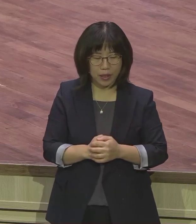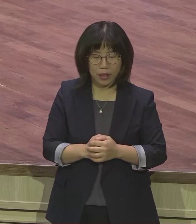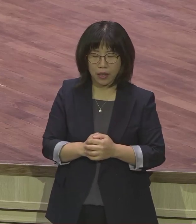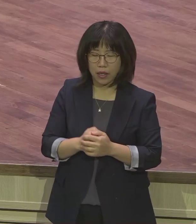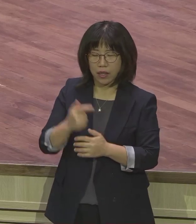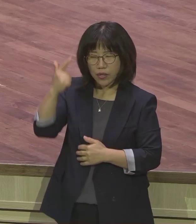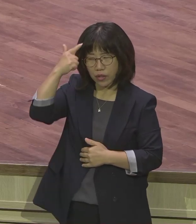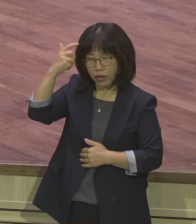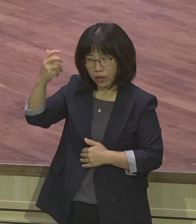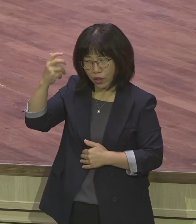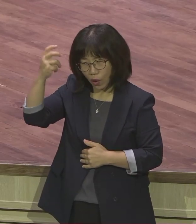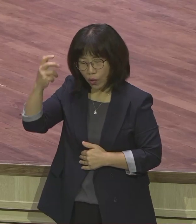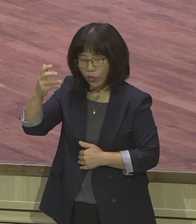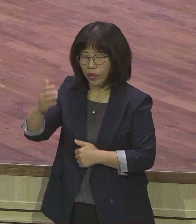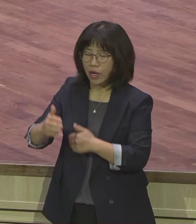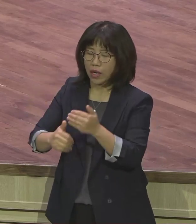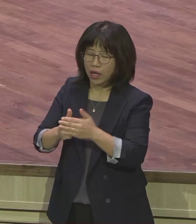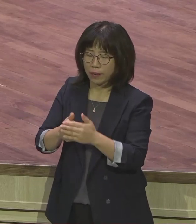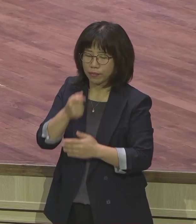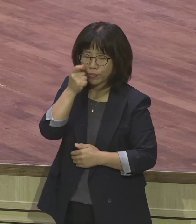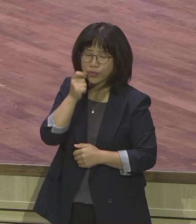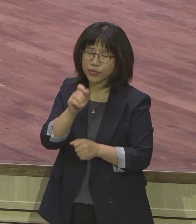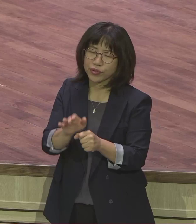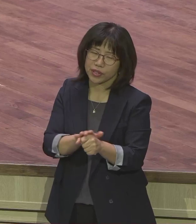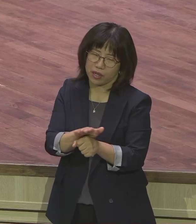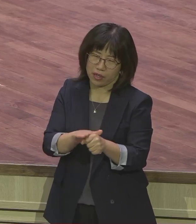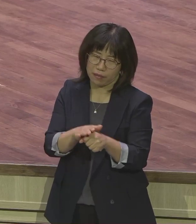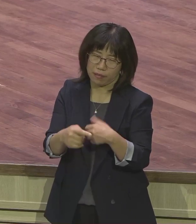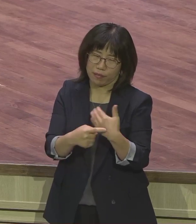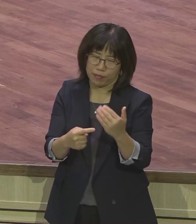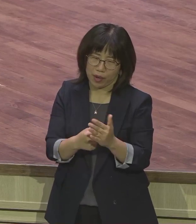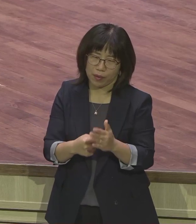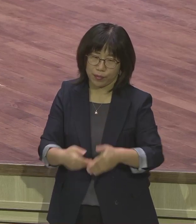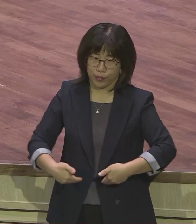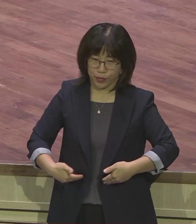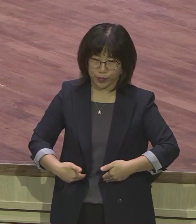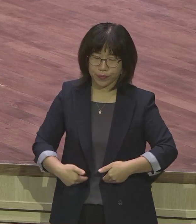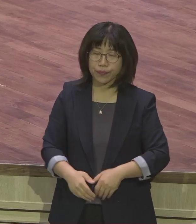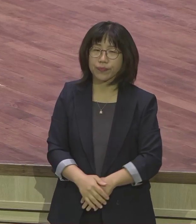영혼을 불쌍히 내 마음을 가져야 돼요. 그게 하나님의 마음이에요.